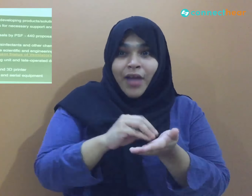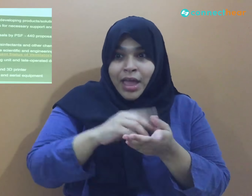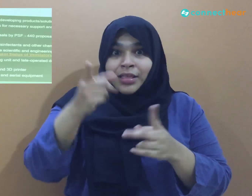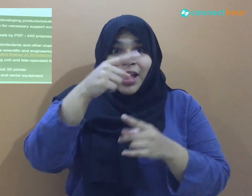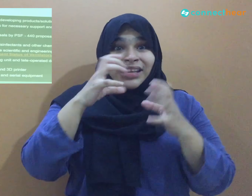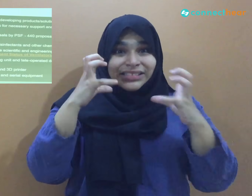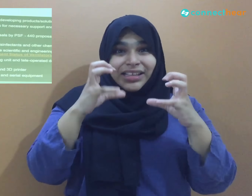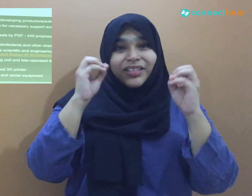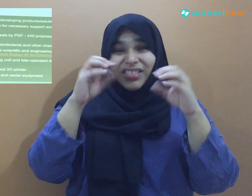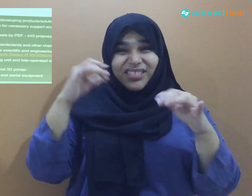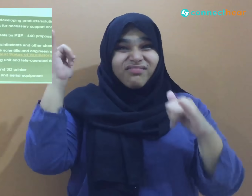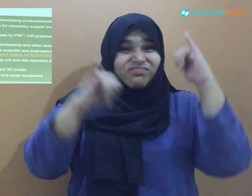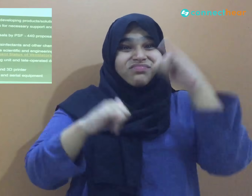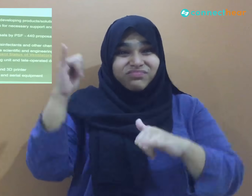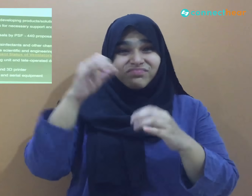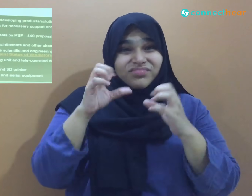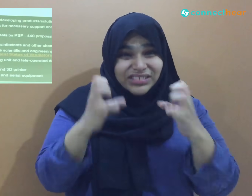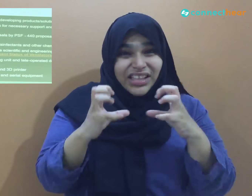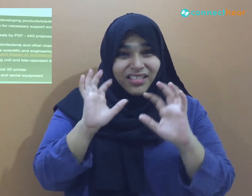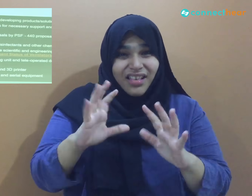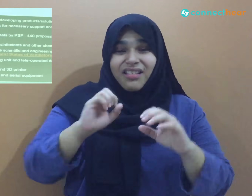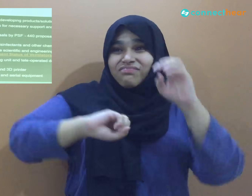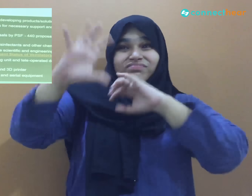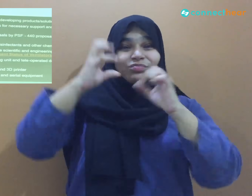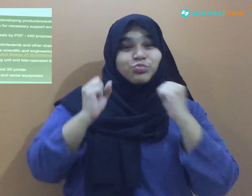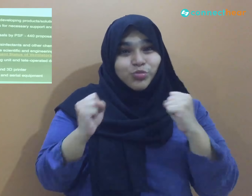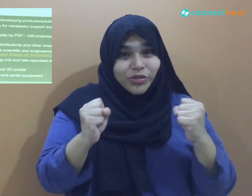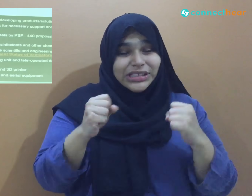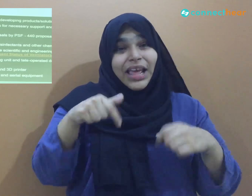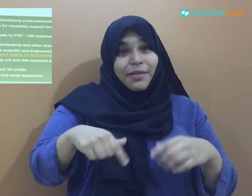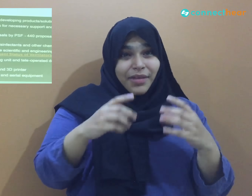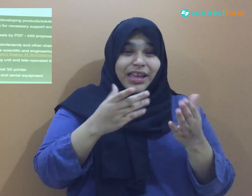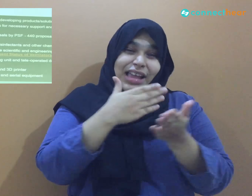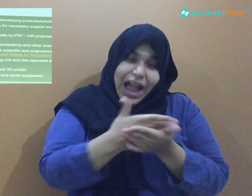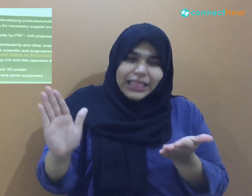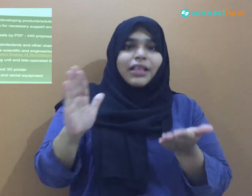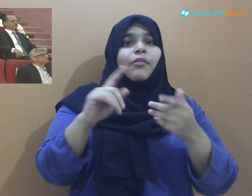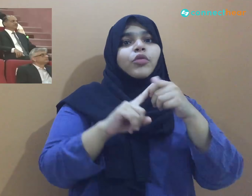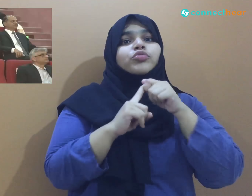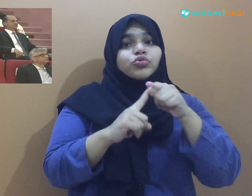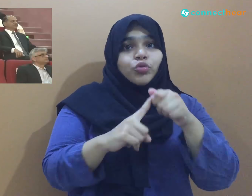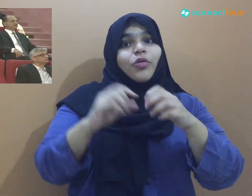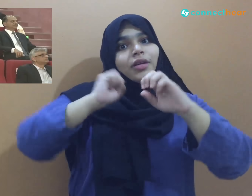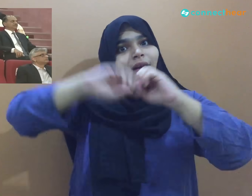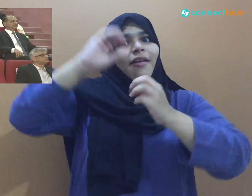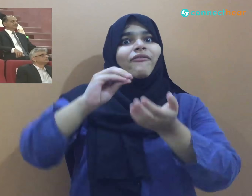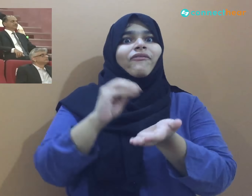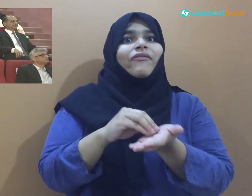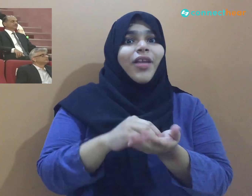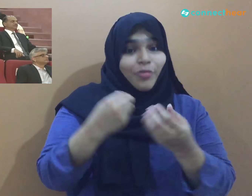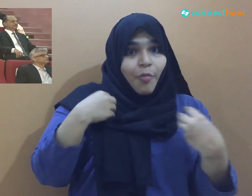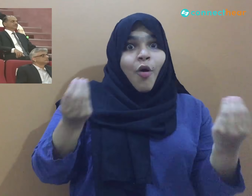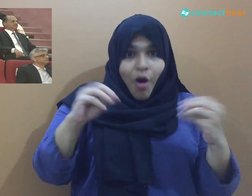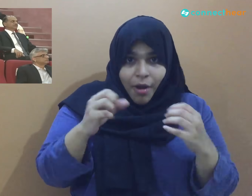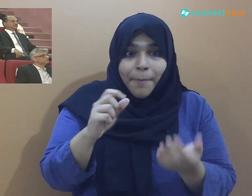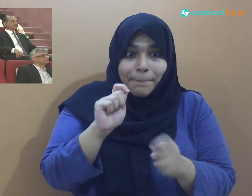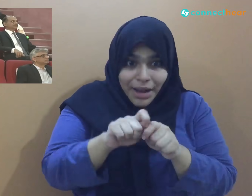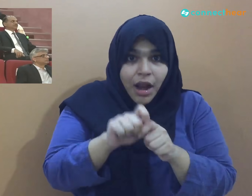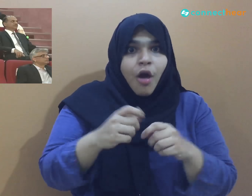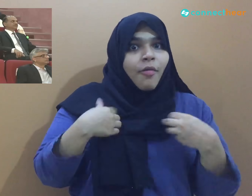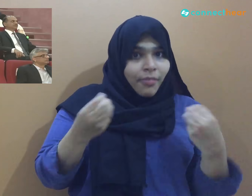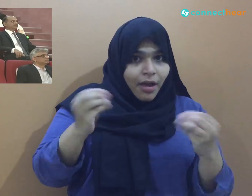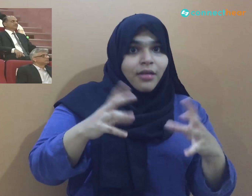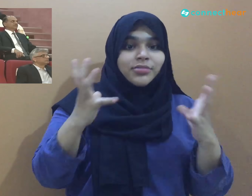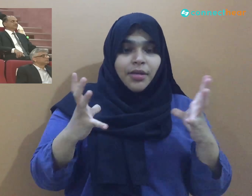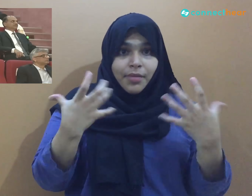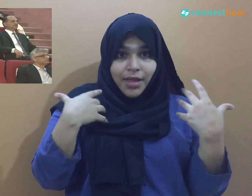اوپر پابندی ابھی جو ہے وہ کامرس منسٹری کی ہے, ہم نے کوشش کی ہے اس کو ہٹا دیا جائے, اور اگر ہم مزید بھی بنانا چاہیں تو ہمارے پاس اس